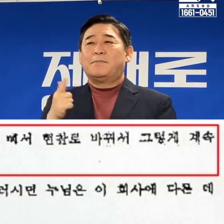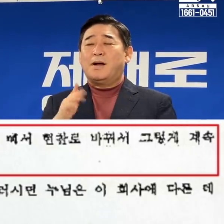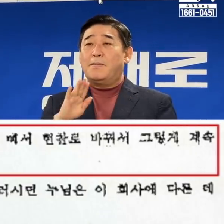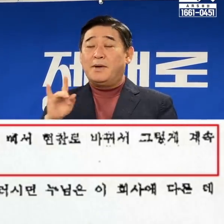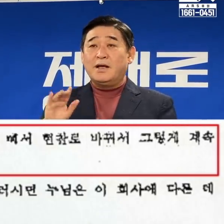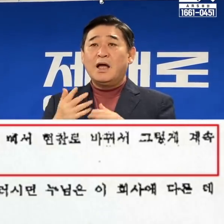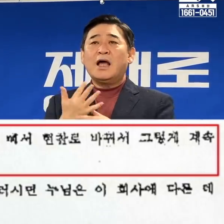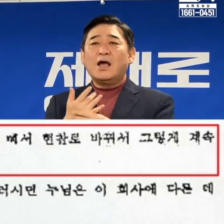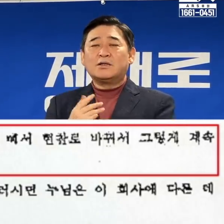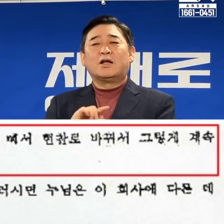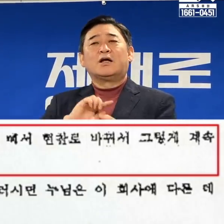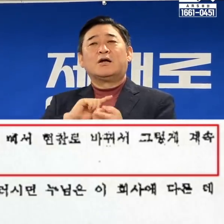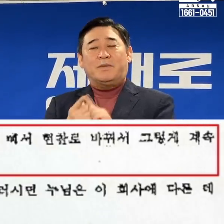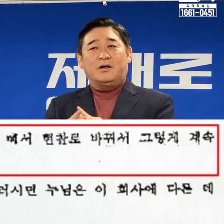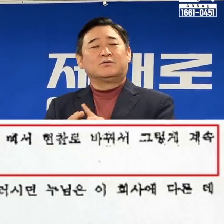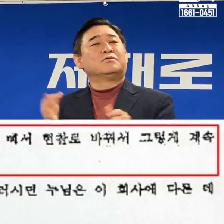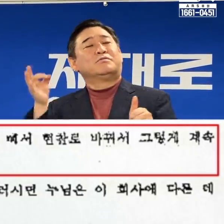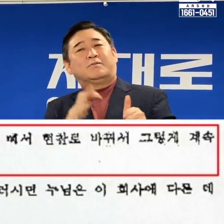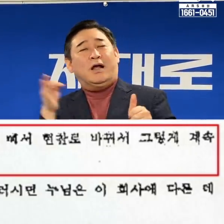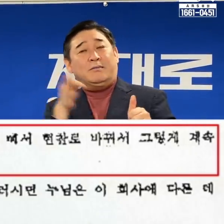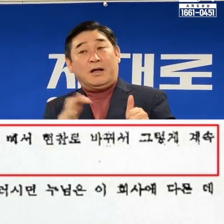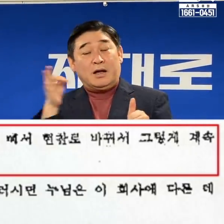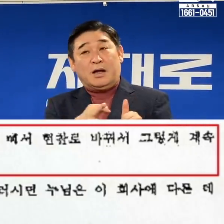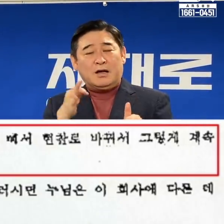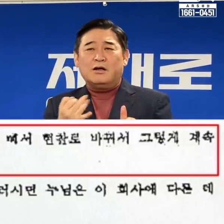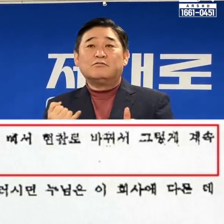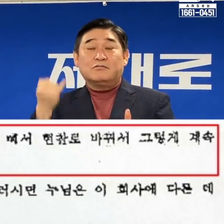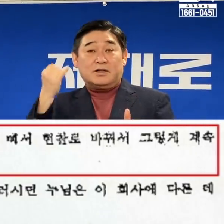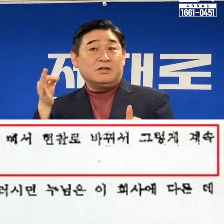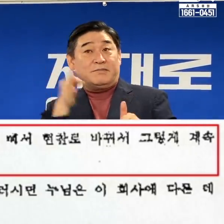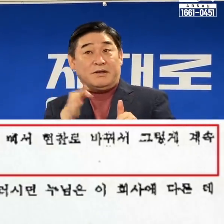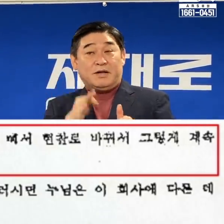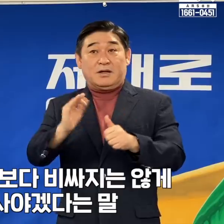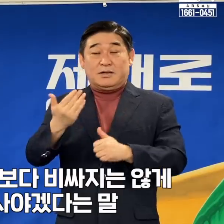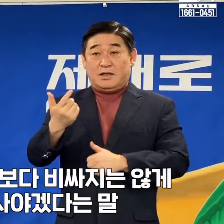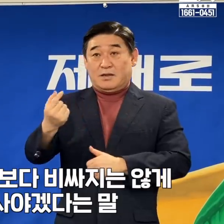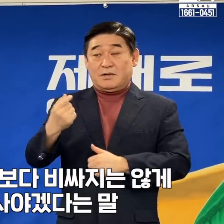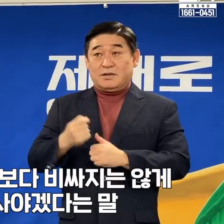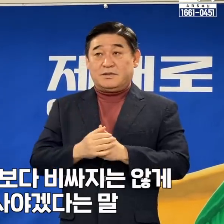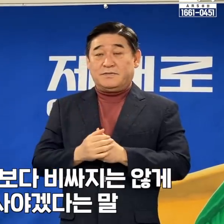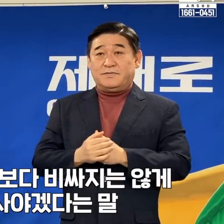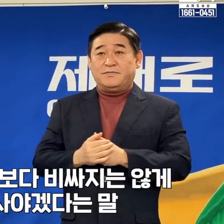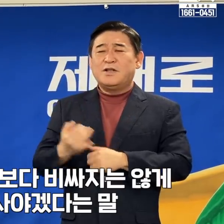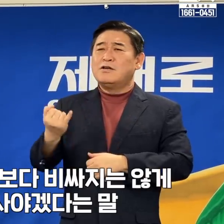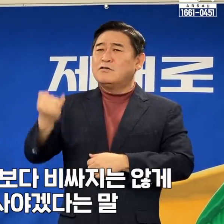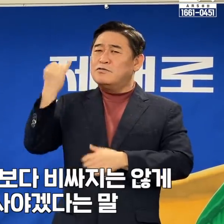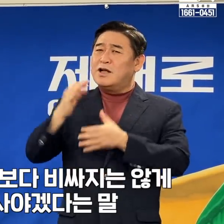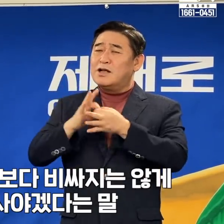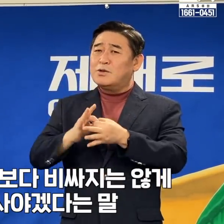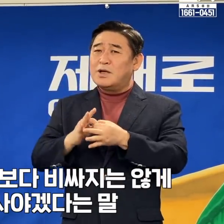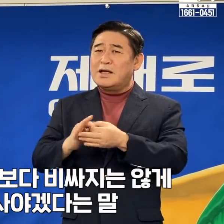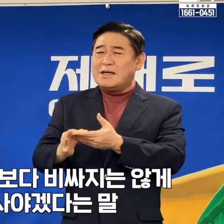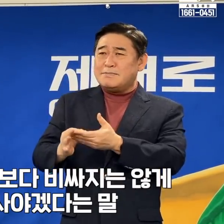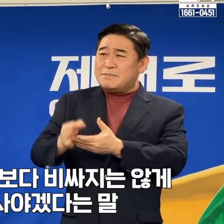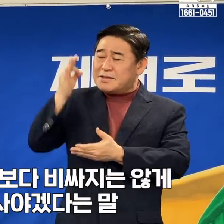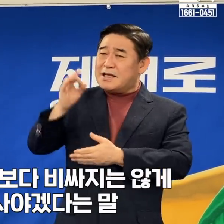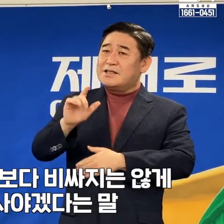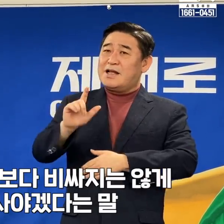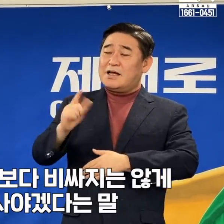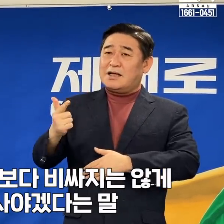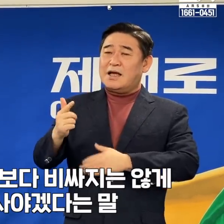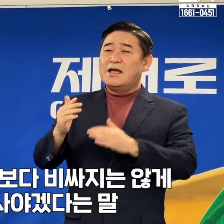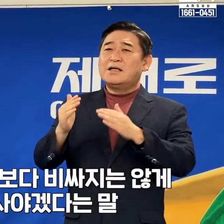김만배는 현찰로 바꿔서 계속 줘야겠다, 누나한테라고 말합니다. 누나를 통해 시가보다 비싸지는